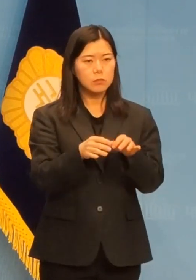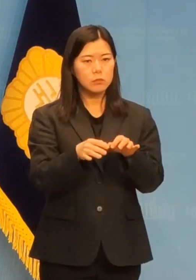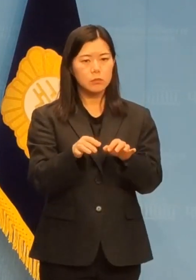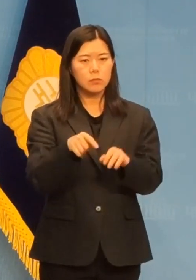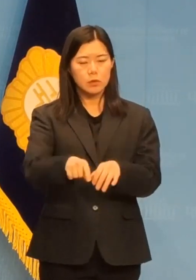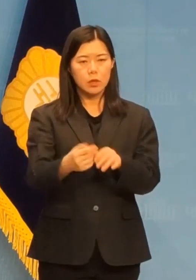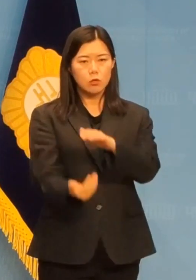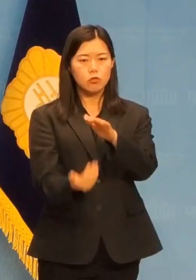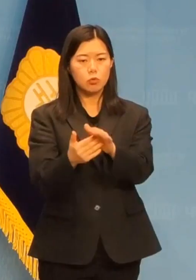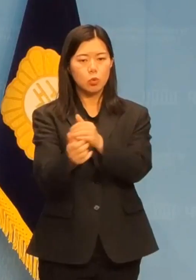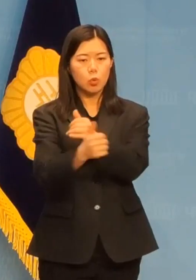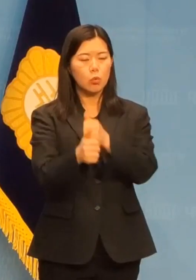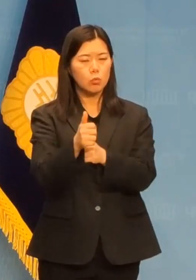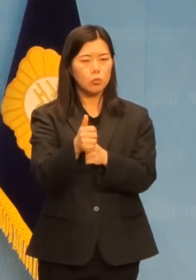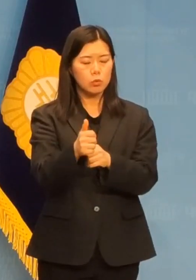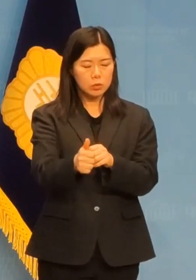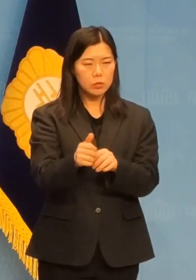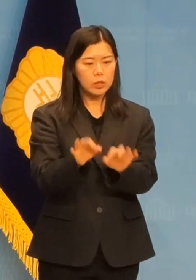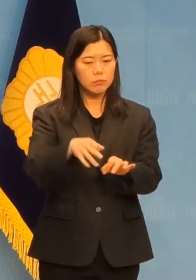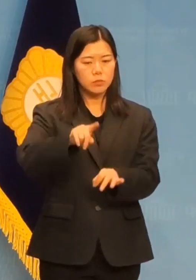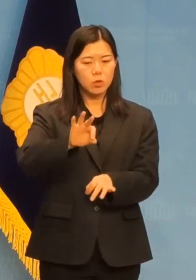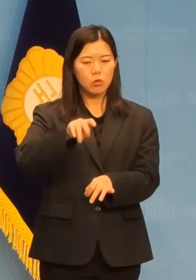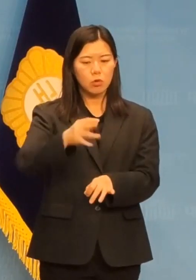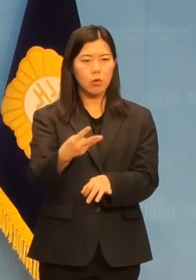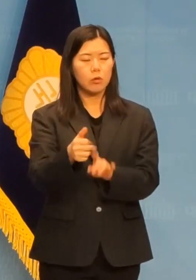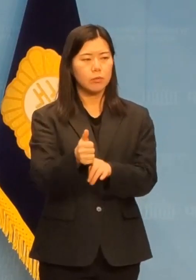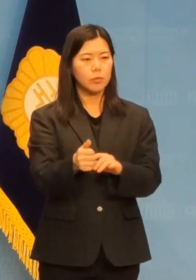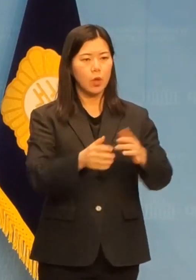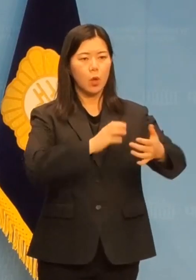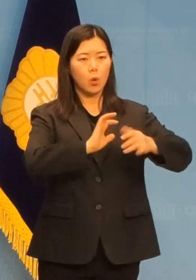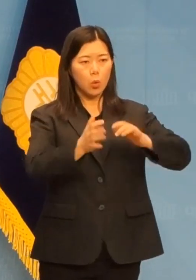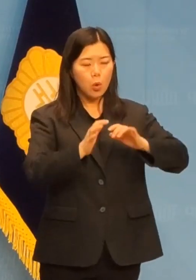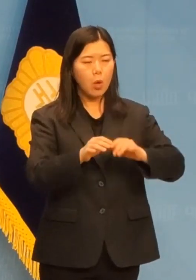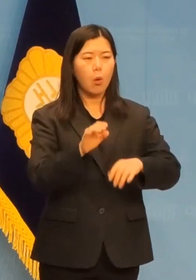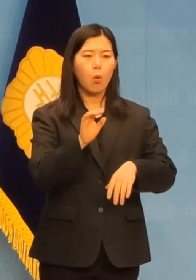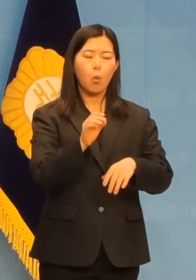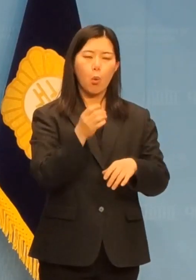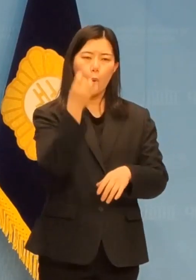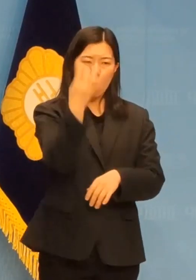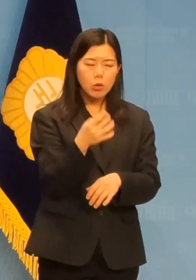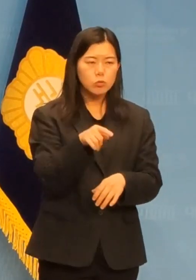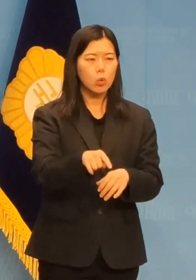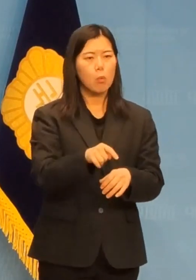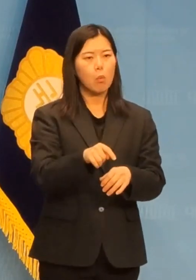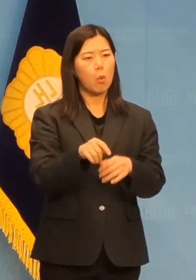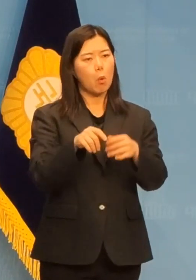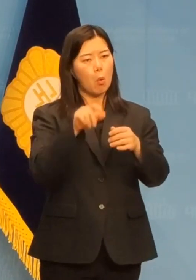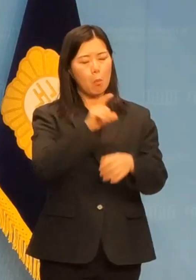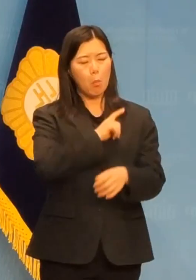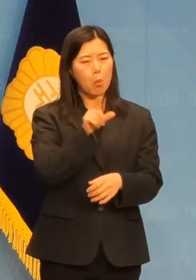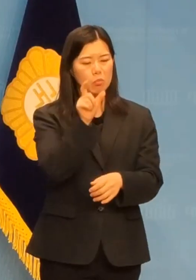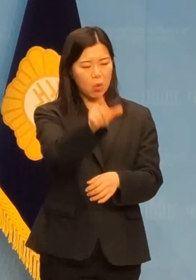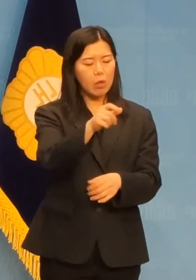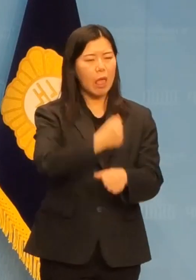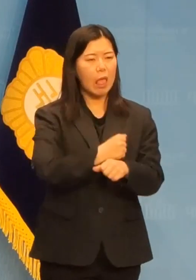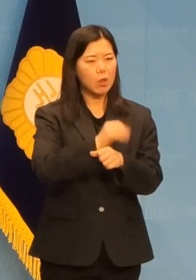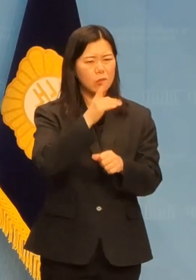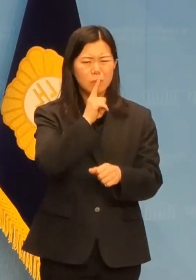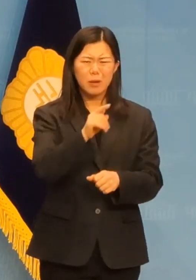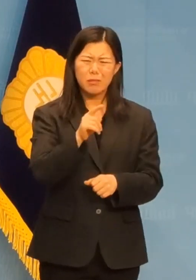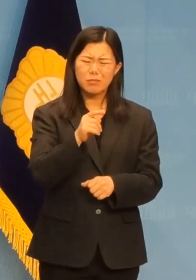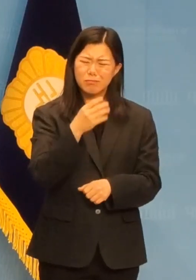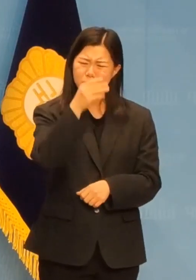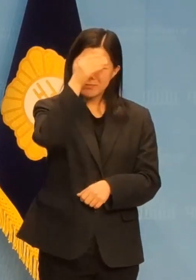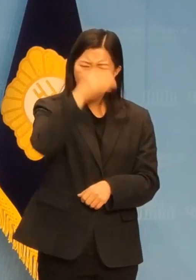개혁신당 수석 최고위원회, 앞으로 토론회에 원조도 표기하고 상표권 등록도 해야겠다는 천연덕스러운 말은